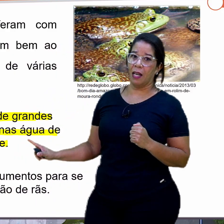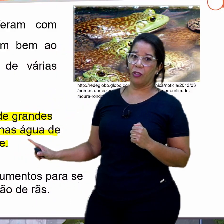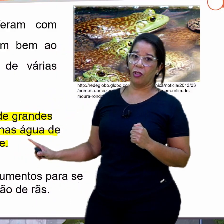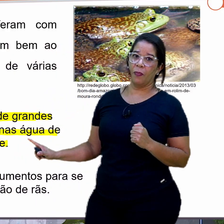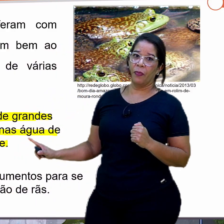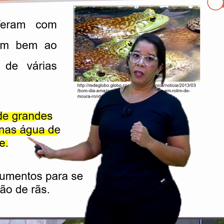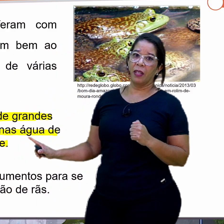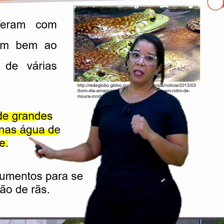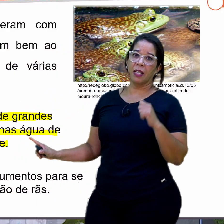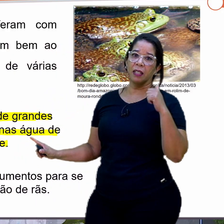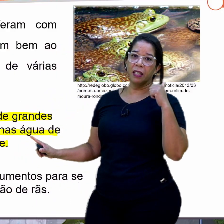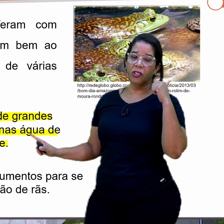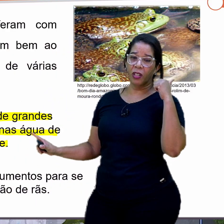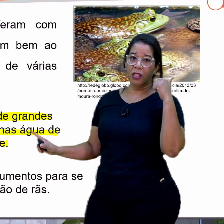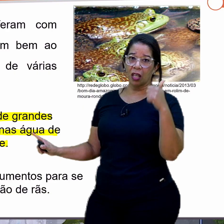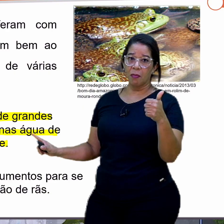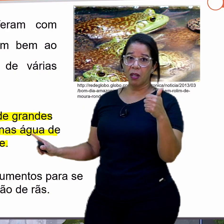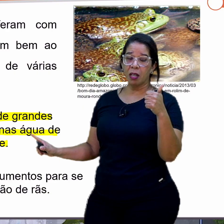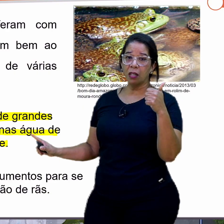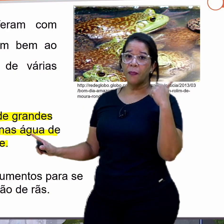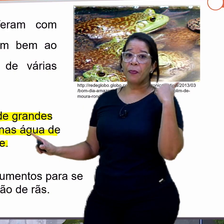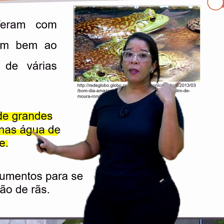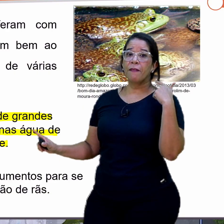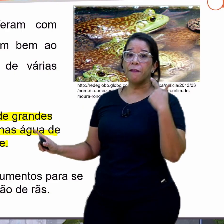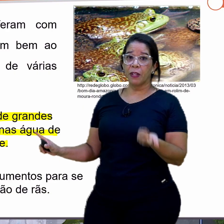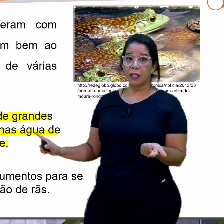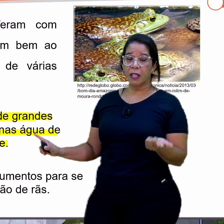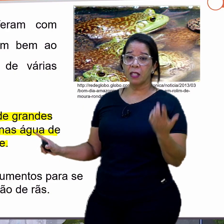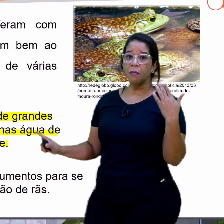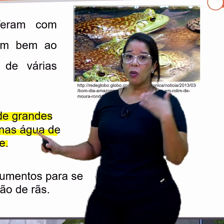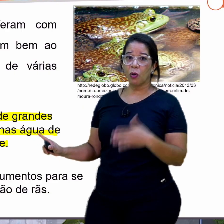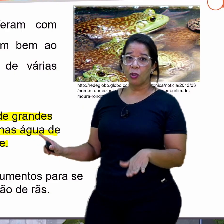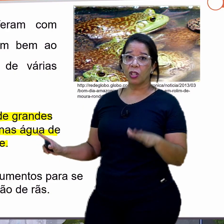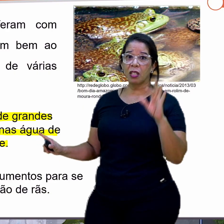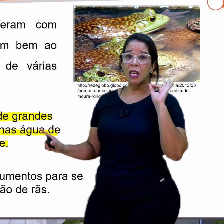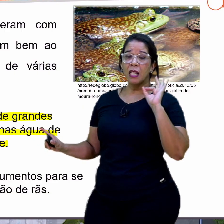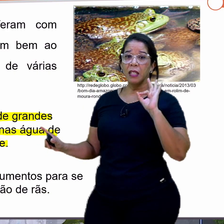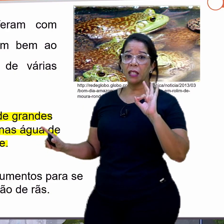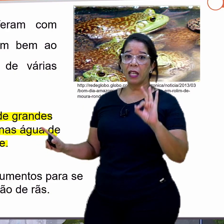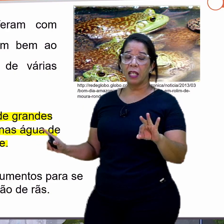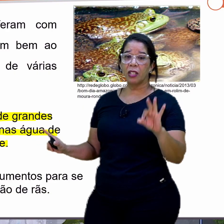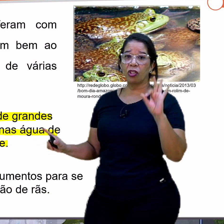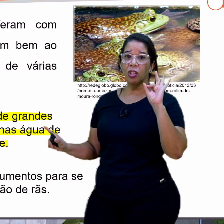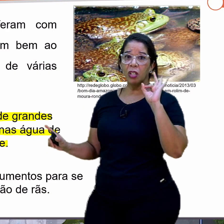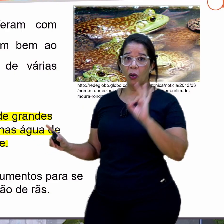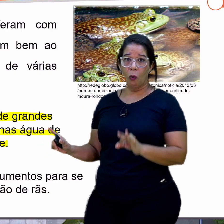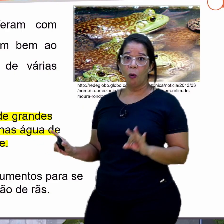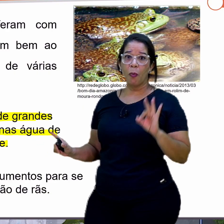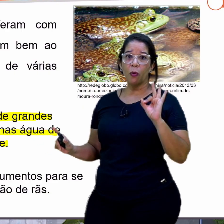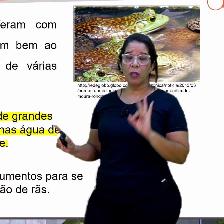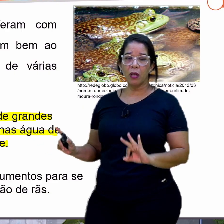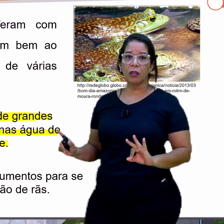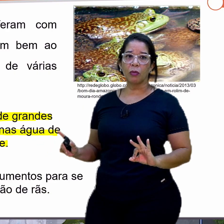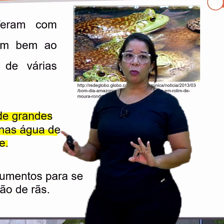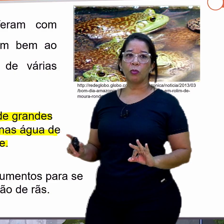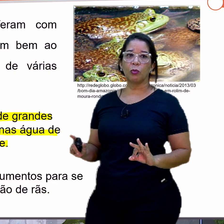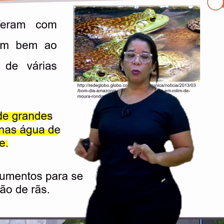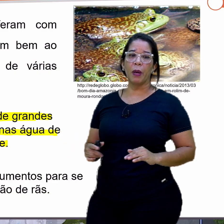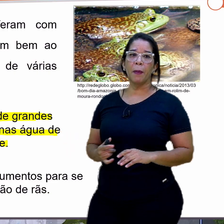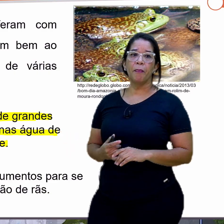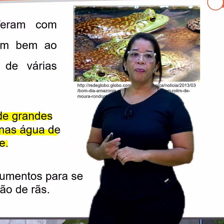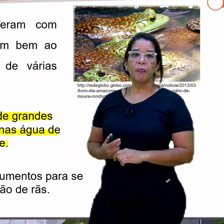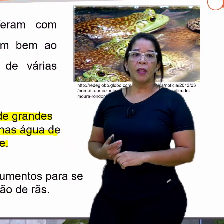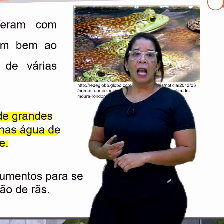essa qualidade das características químicas, físicas e biológicas deste corpo